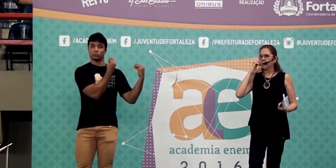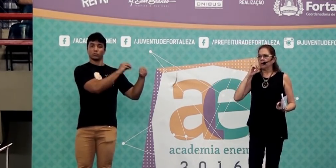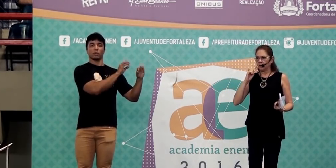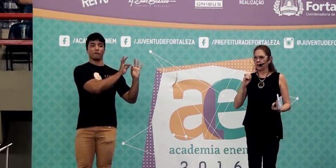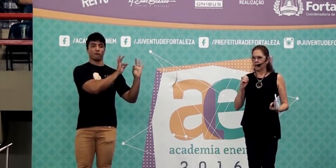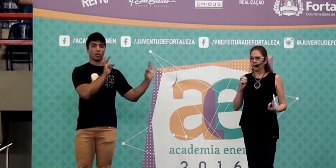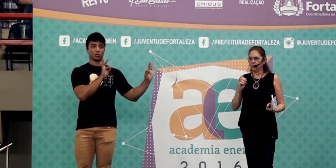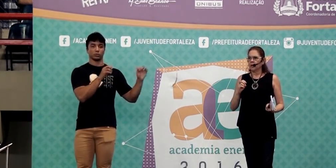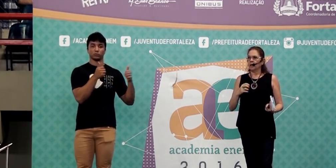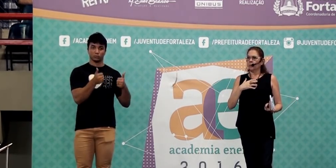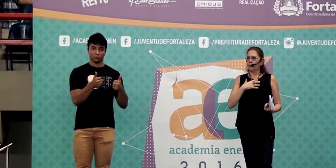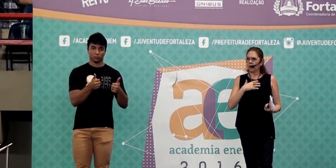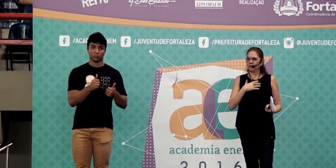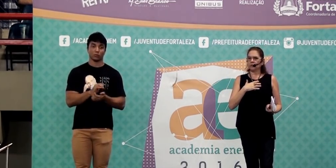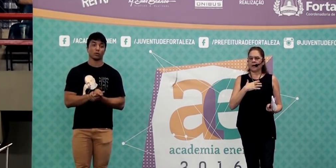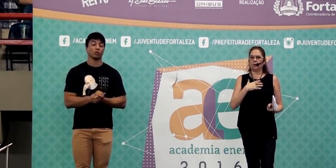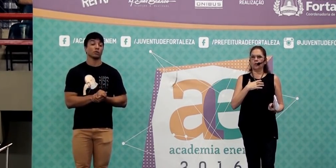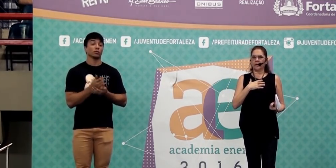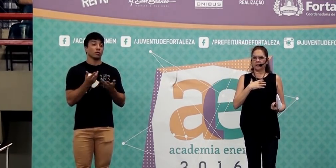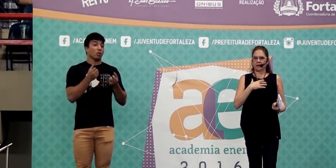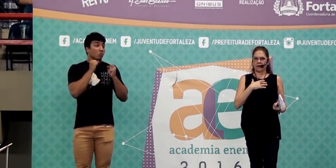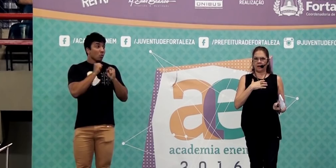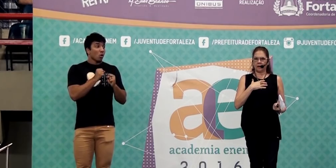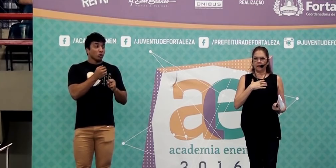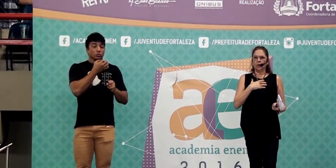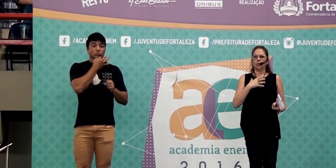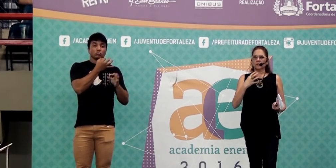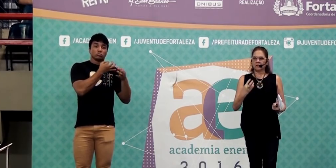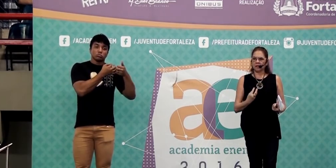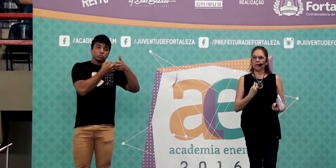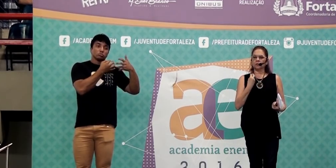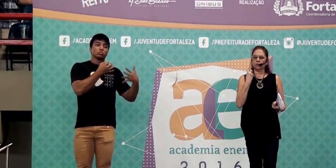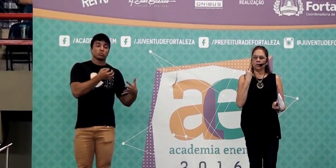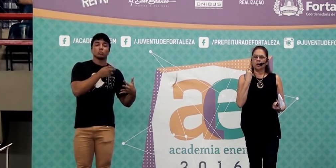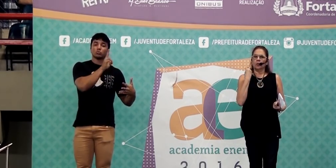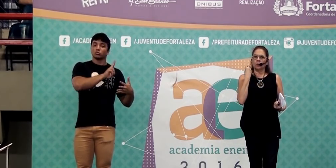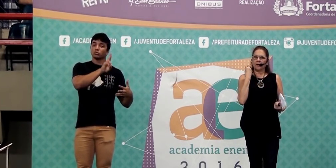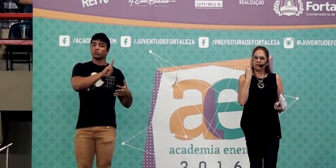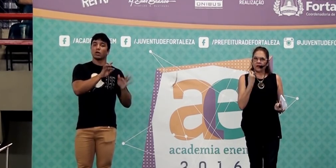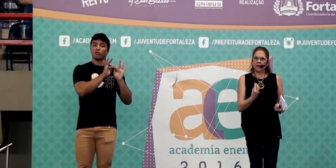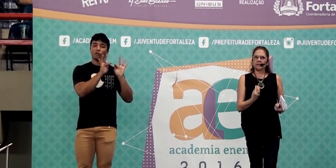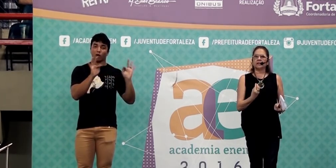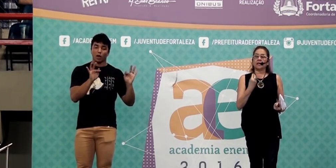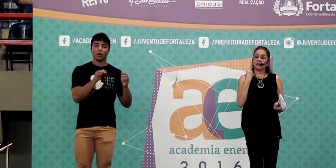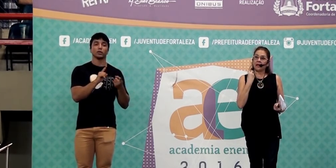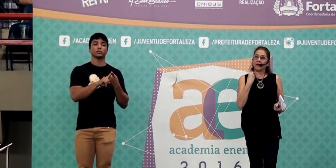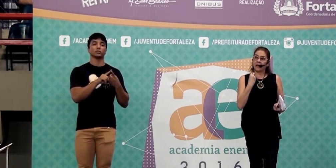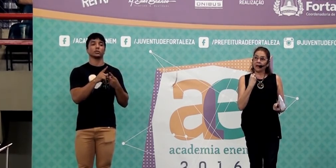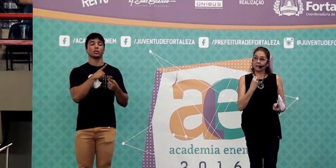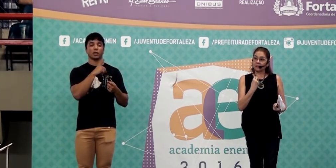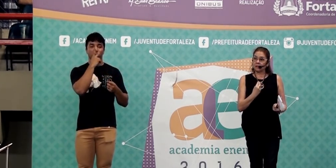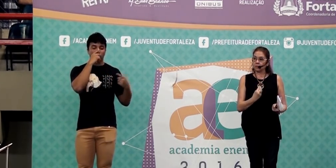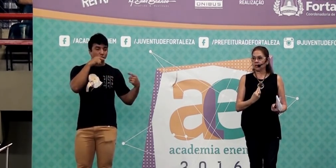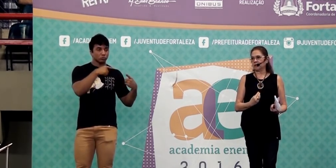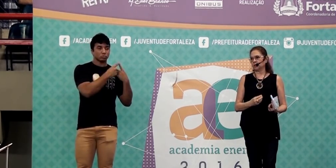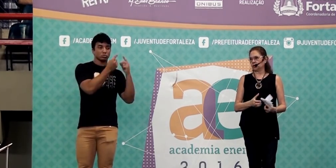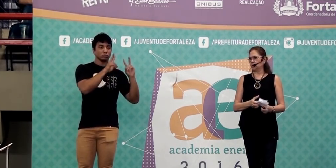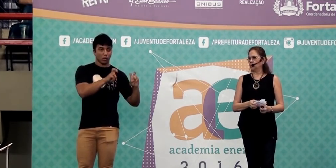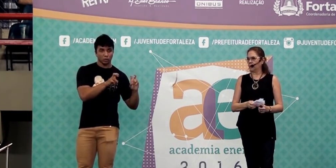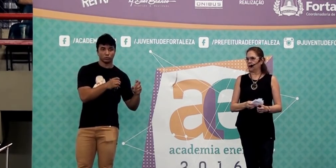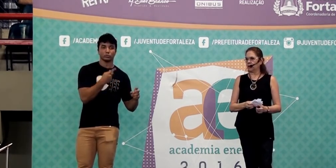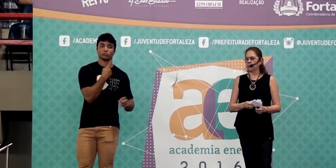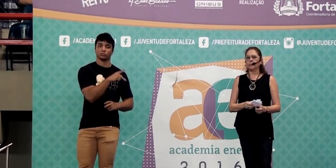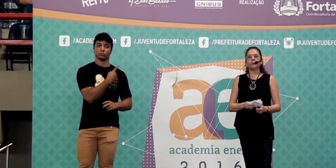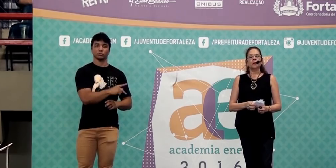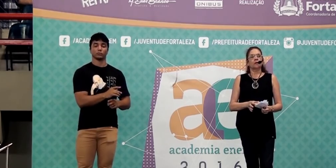interessante. Entenderam? Eu posso argumentar usando uma frase que tenha relação de